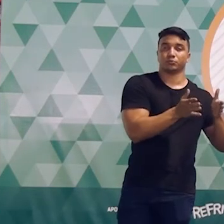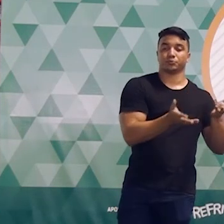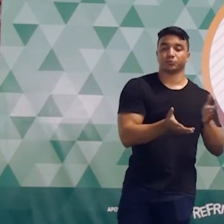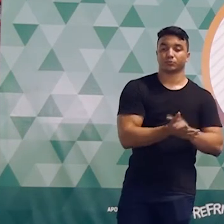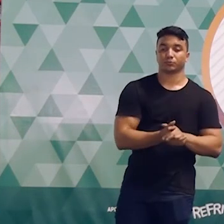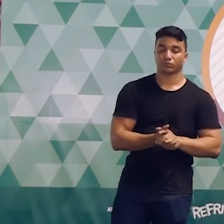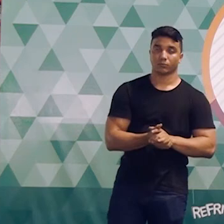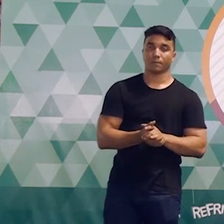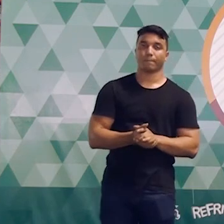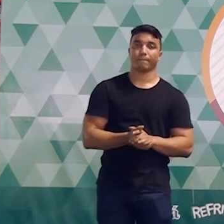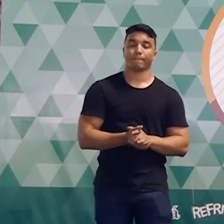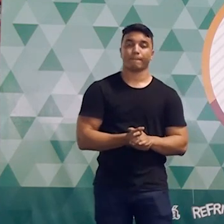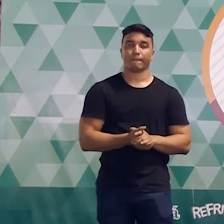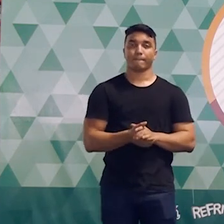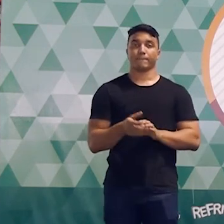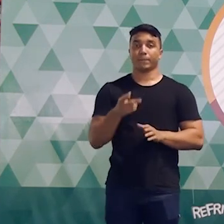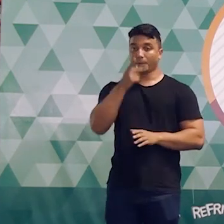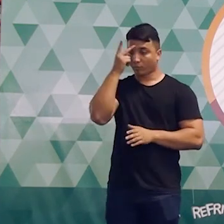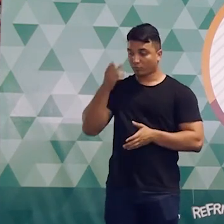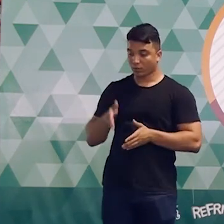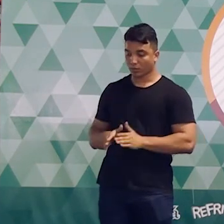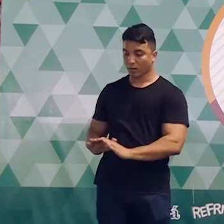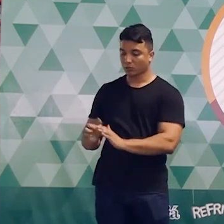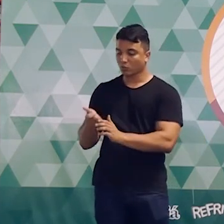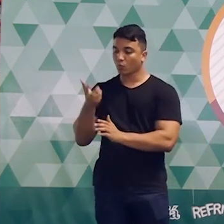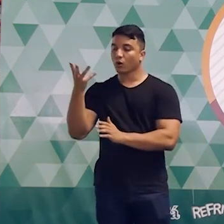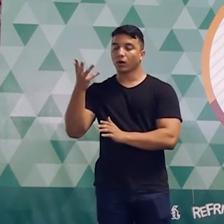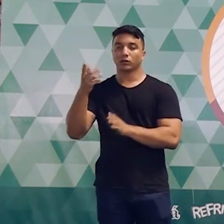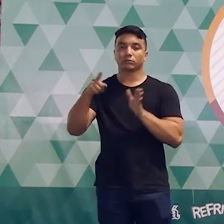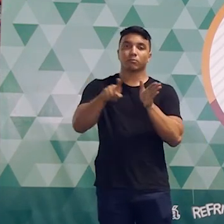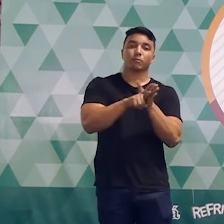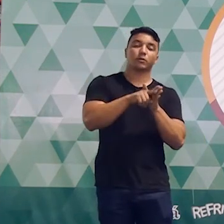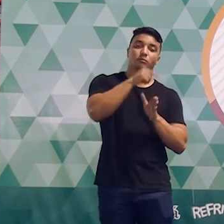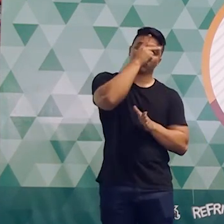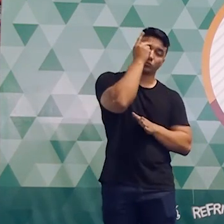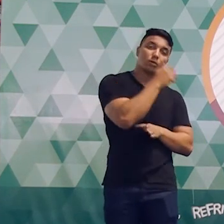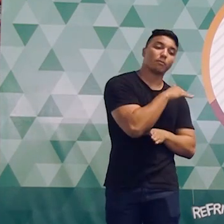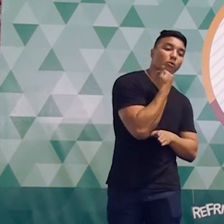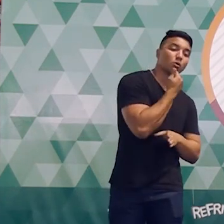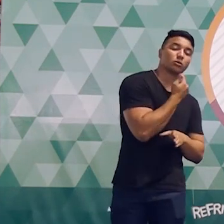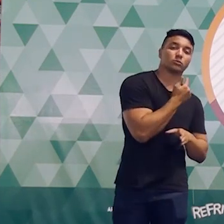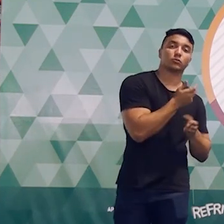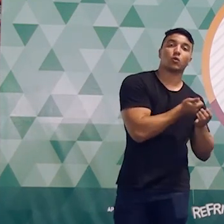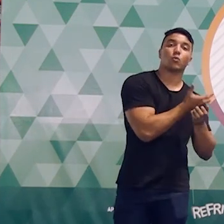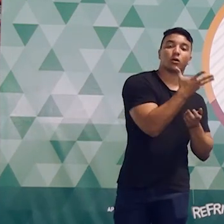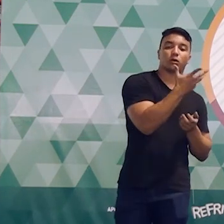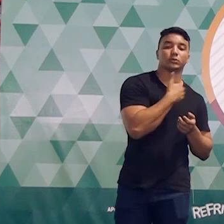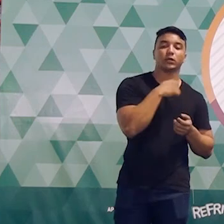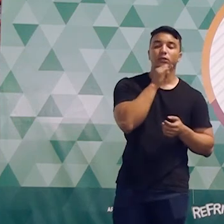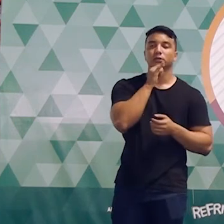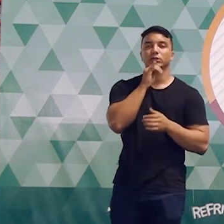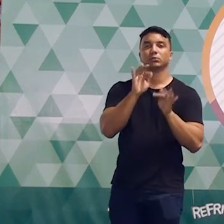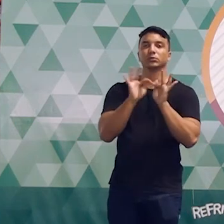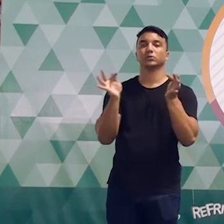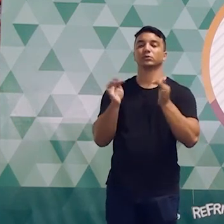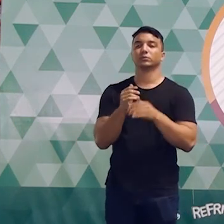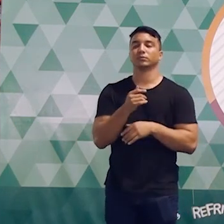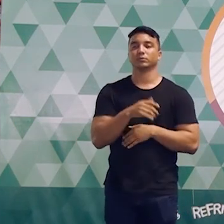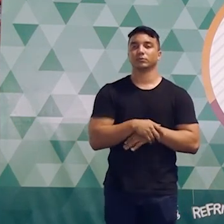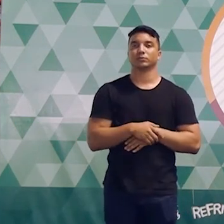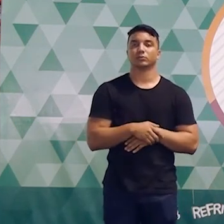habitantes. Aí eu pego o número de pessoas que nascem, subtraio do número de pessoas que morrem. Eu botei uns exemplozinhos bobos ali.